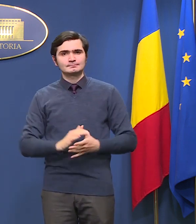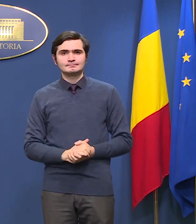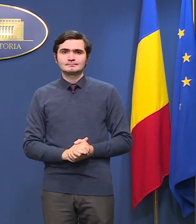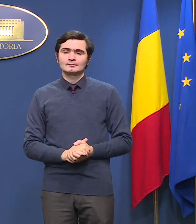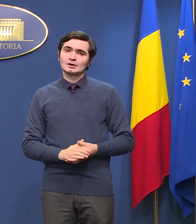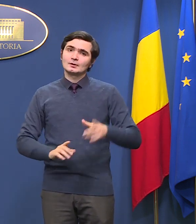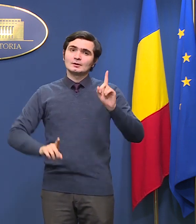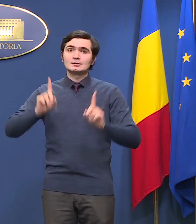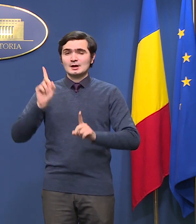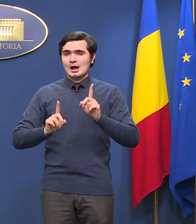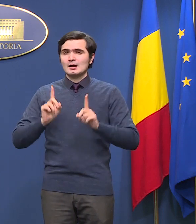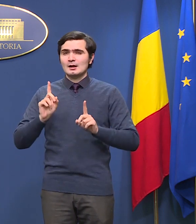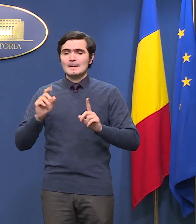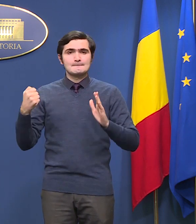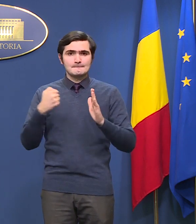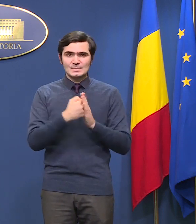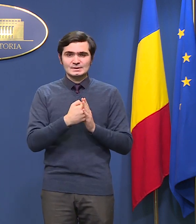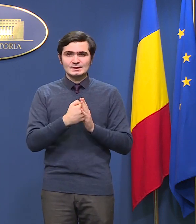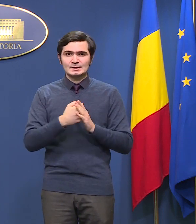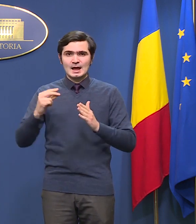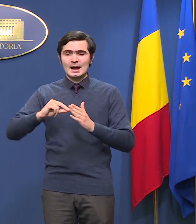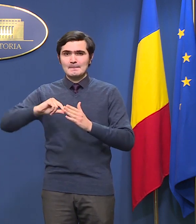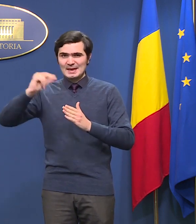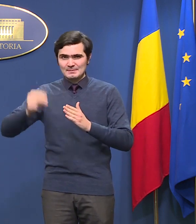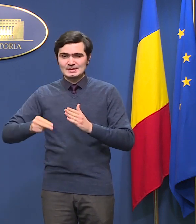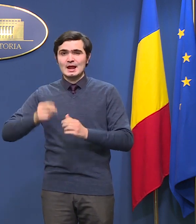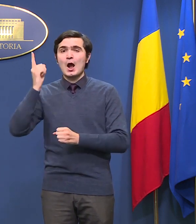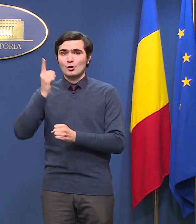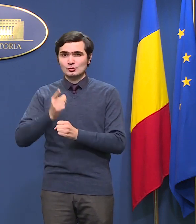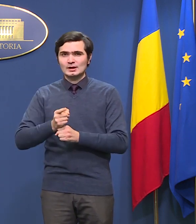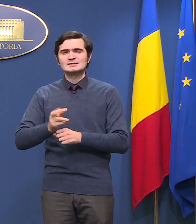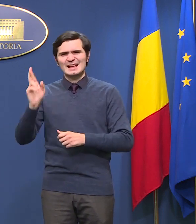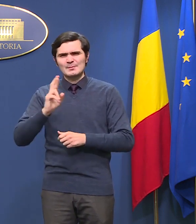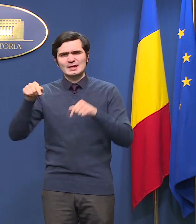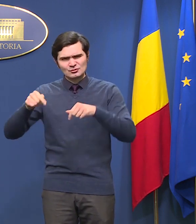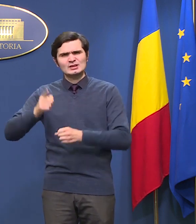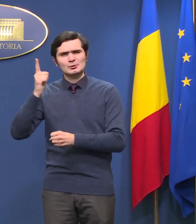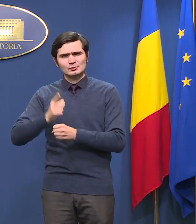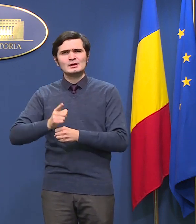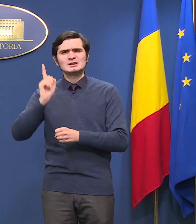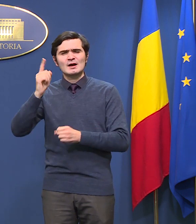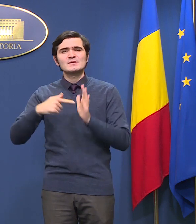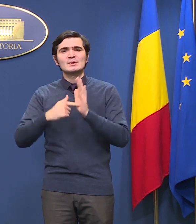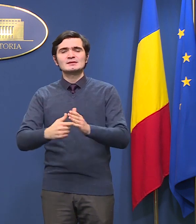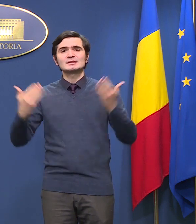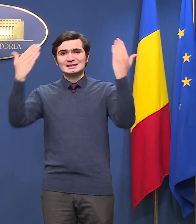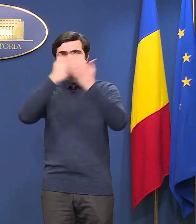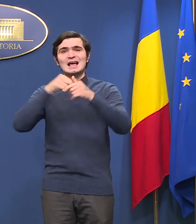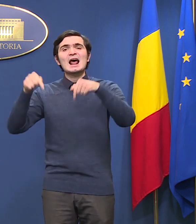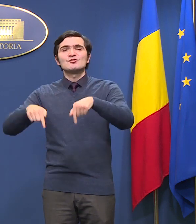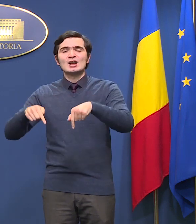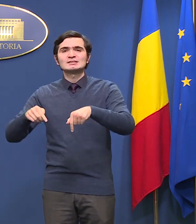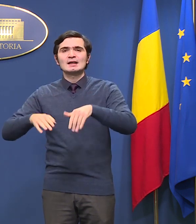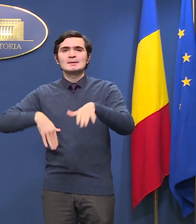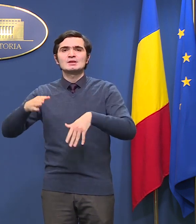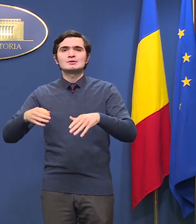Dacă până la emiterea ordonanței, care, repet, va fi prezentată în cursul serii de Ministrul de Interne și de